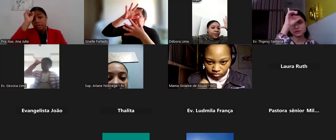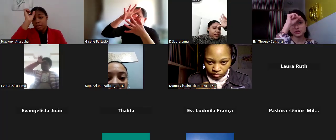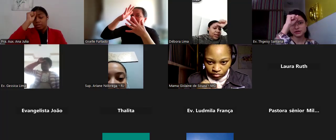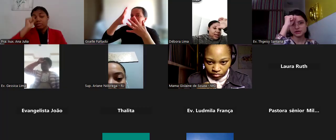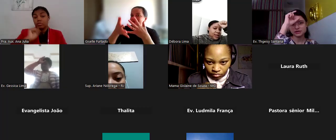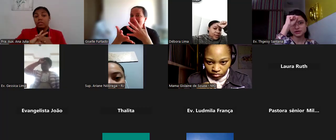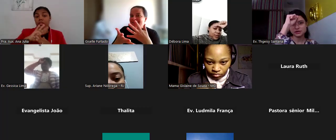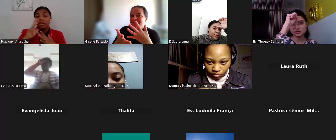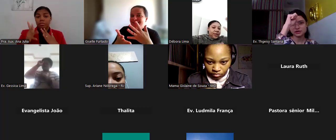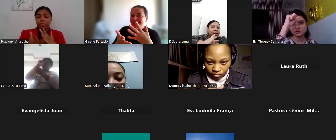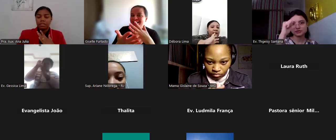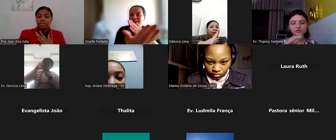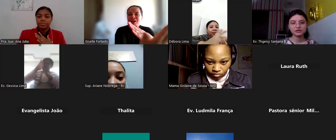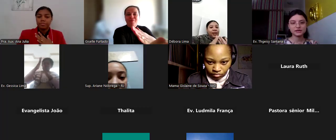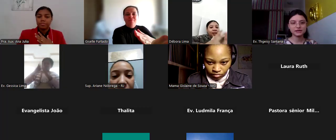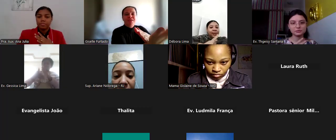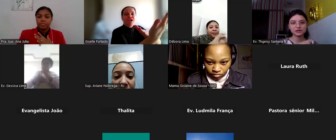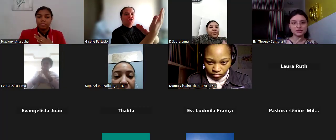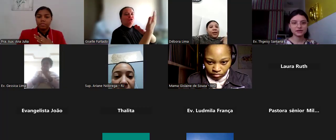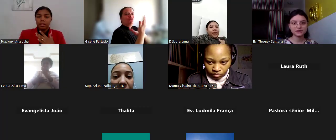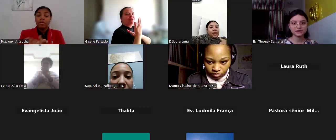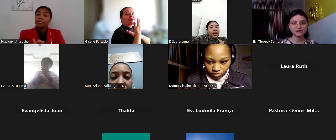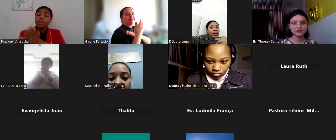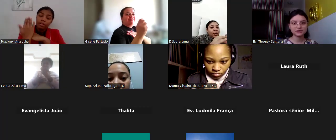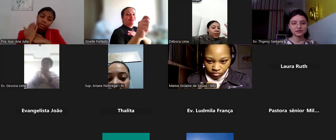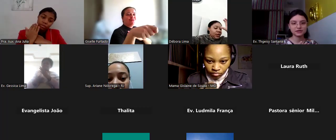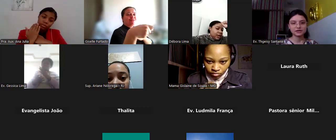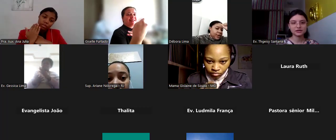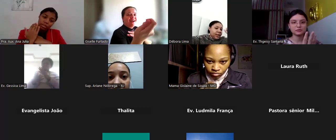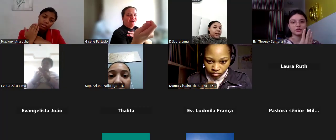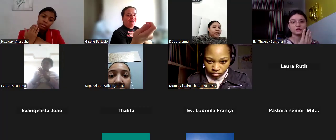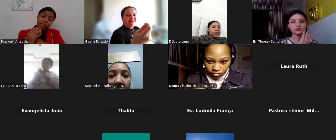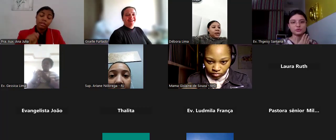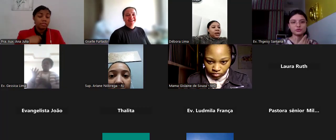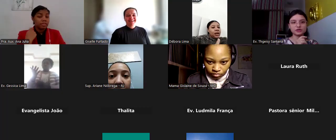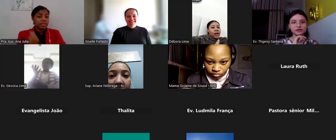aprendendo Libras. Me ajuda com o sinal?